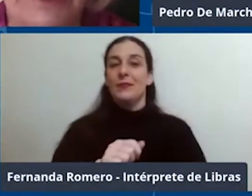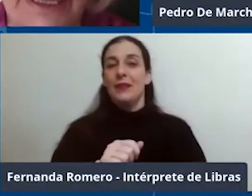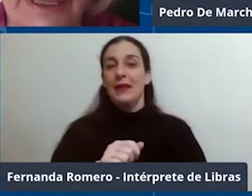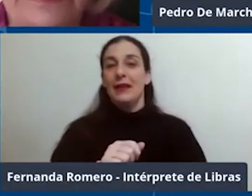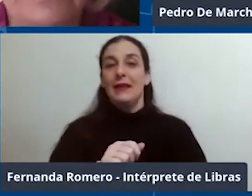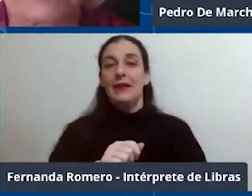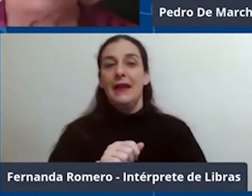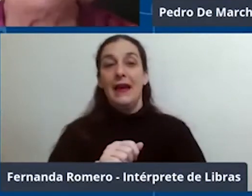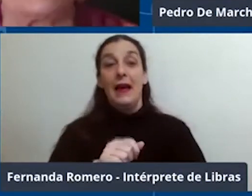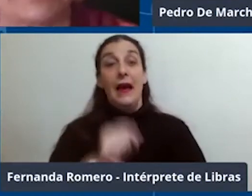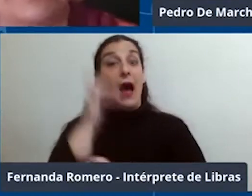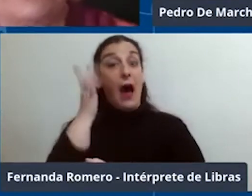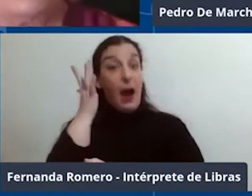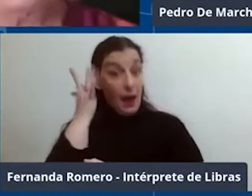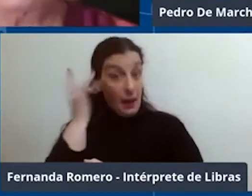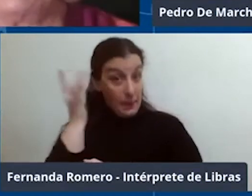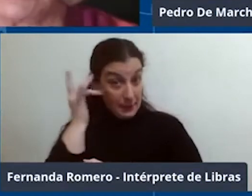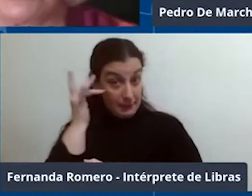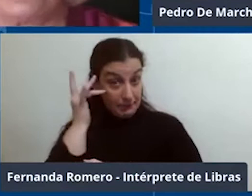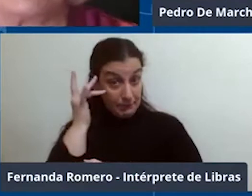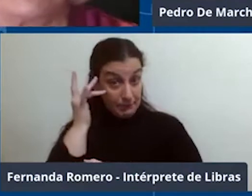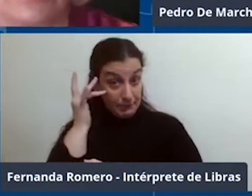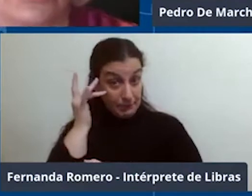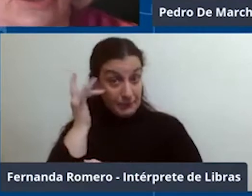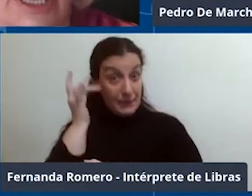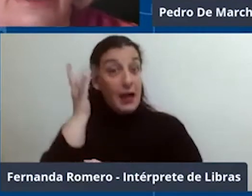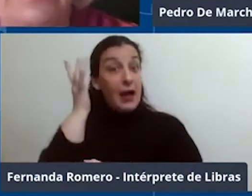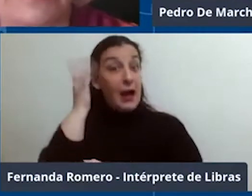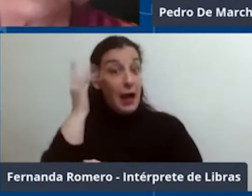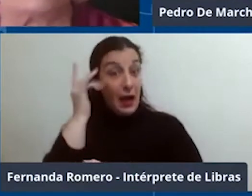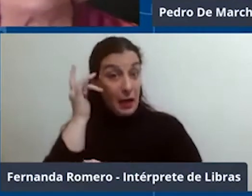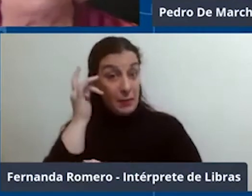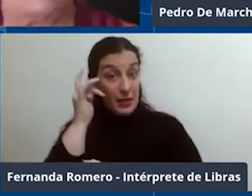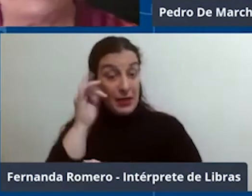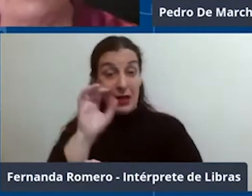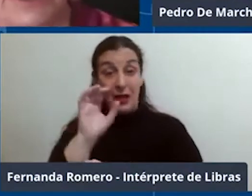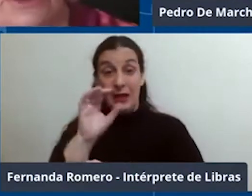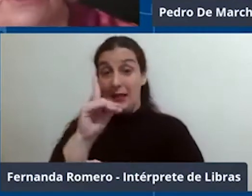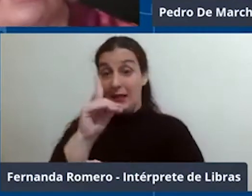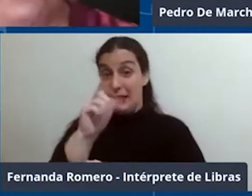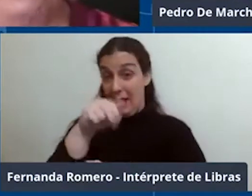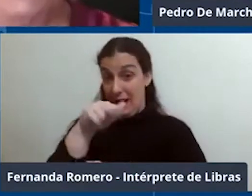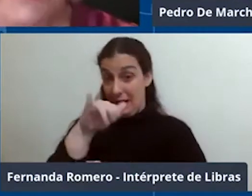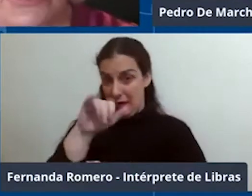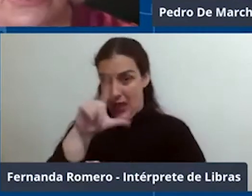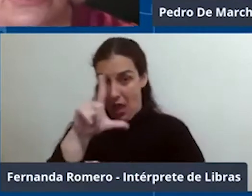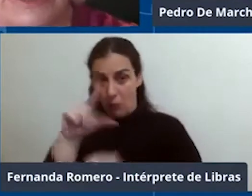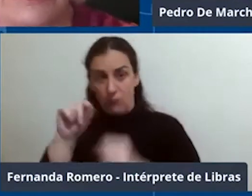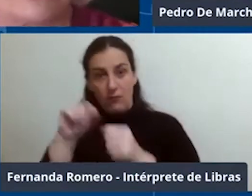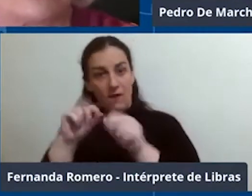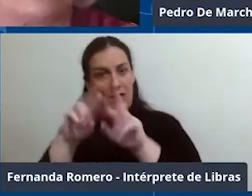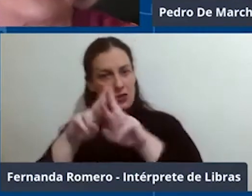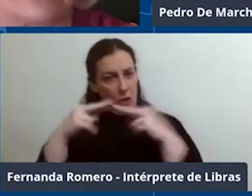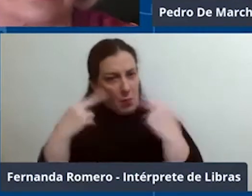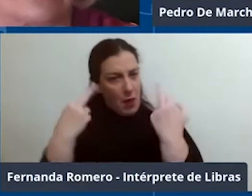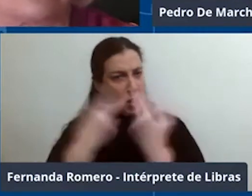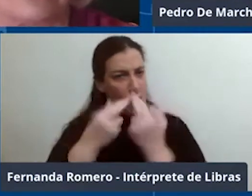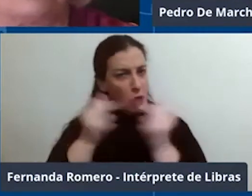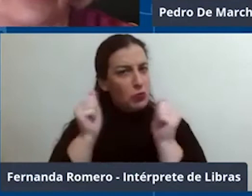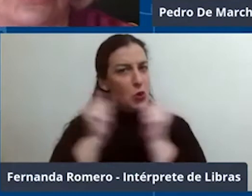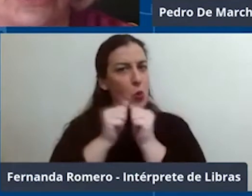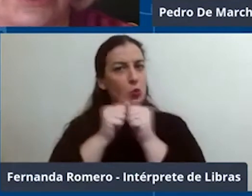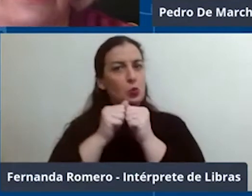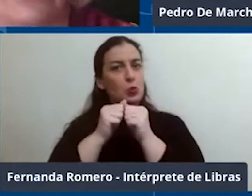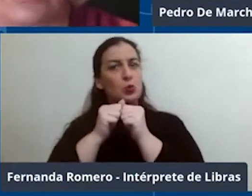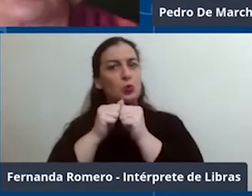que amanhã o embaixador Daniel Scioli terá uma reunião com o ministro